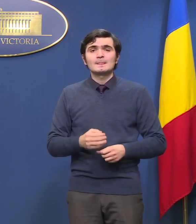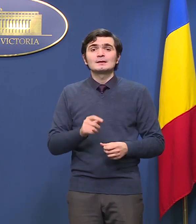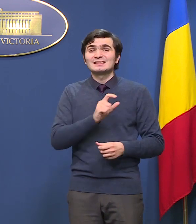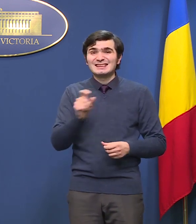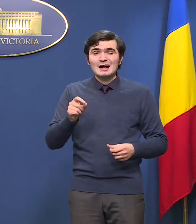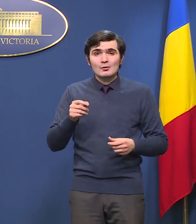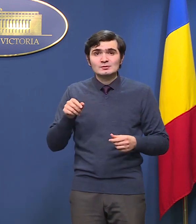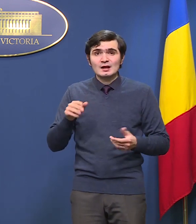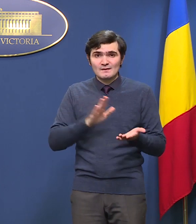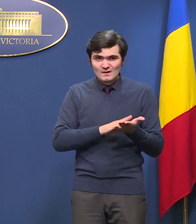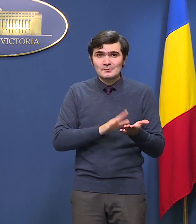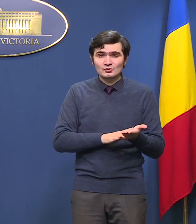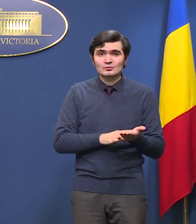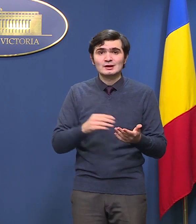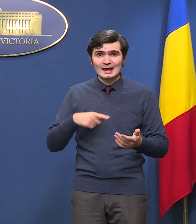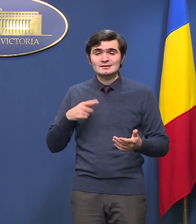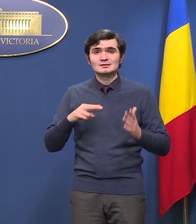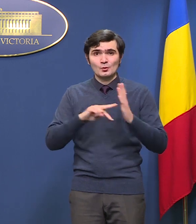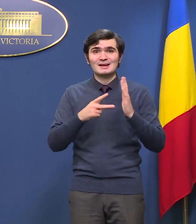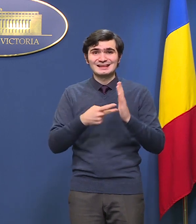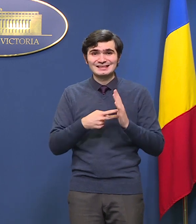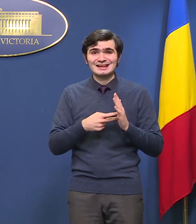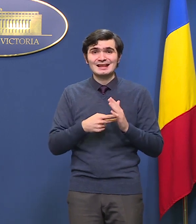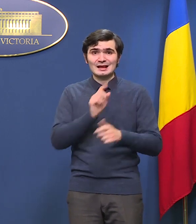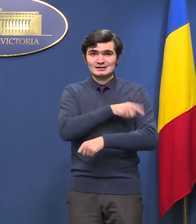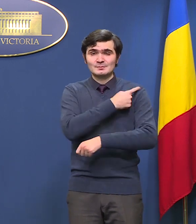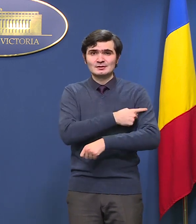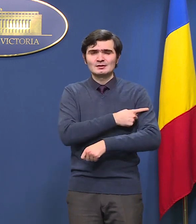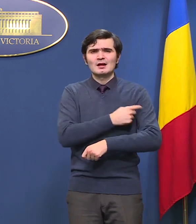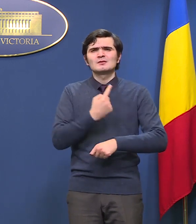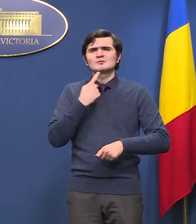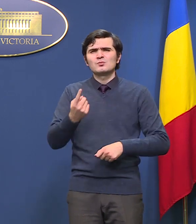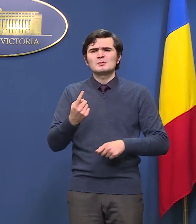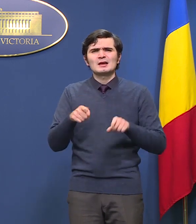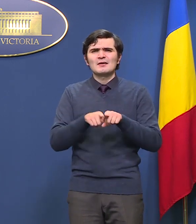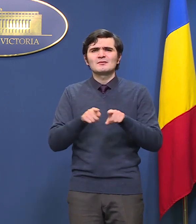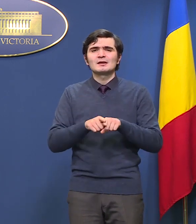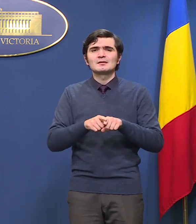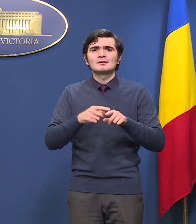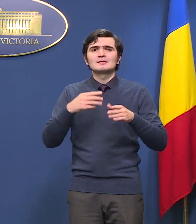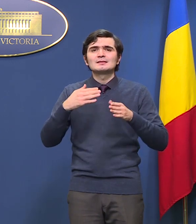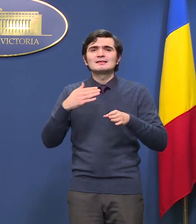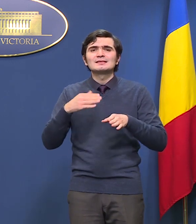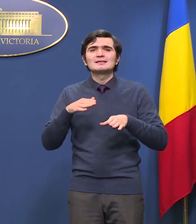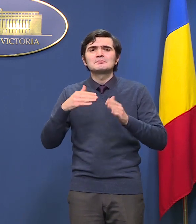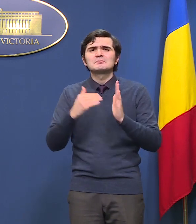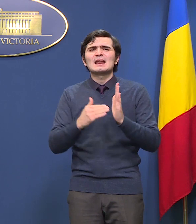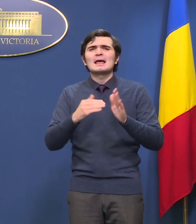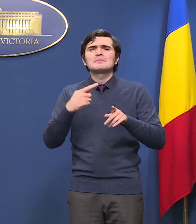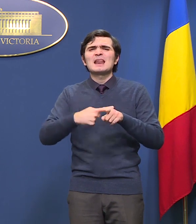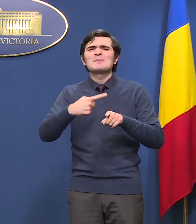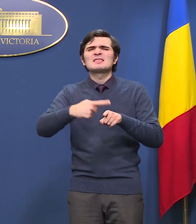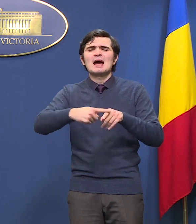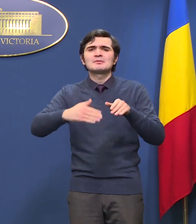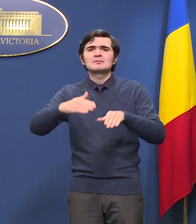din cauza faptului că există o pregătire a spitalelor care prevede gradual ca spitalele care urmează să primească pacienți